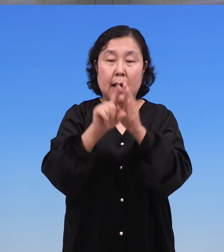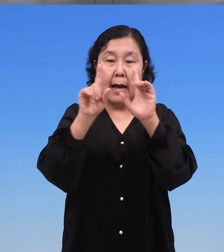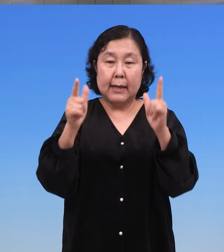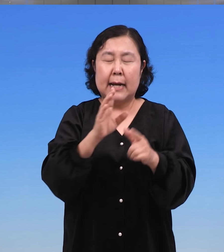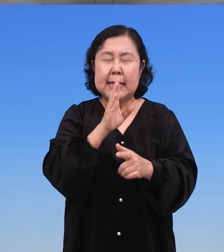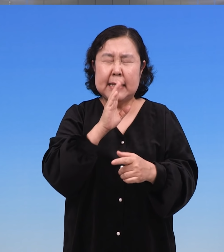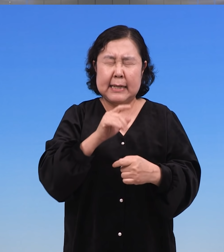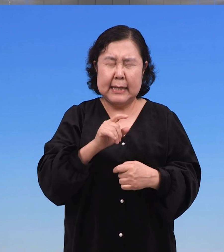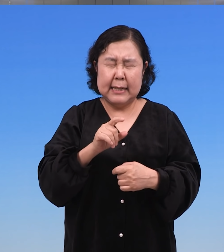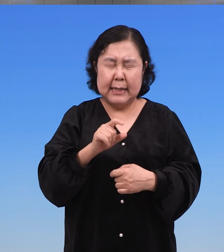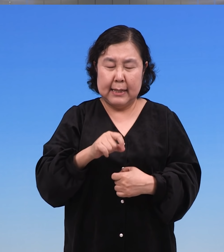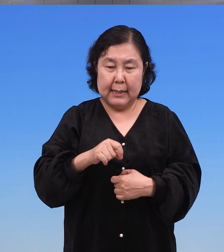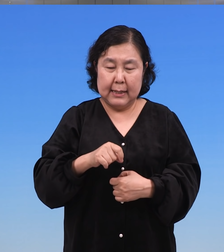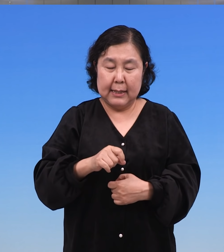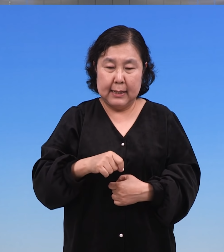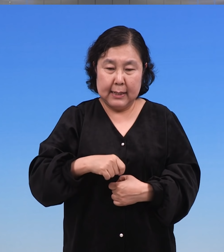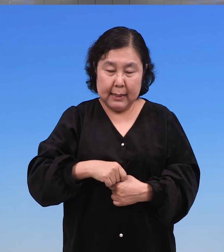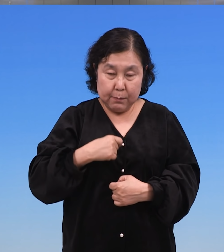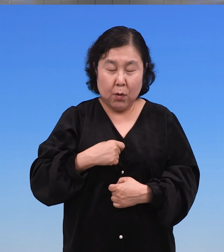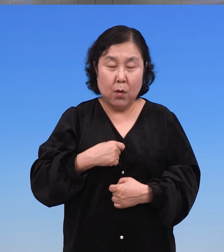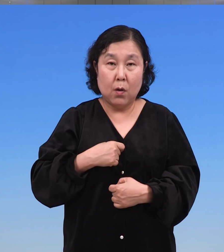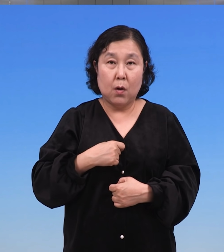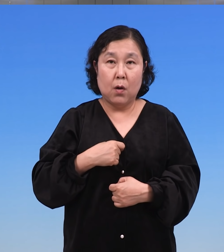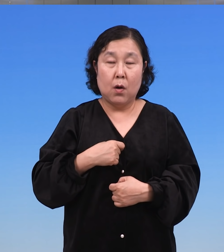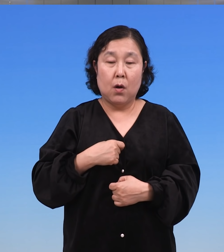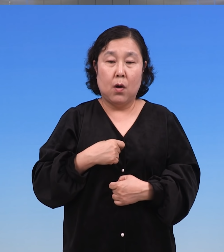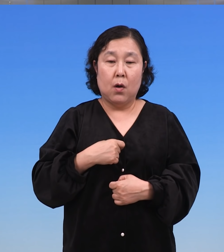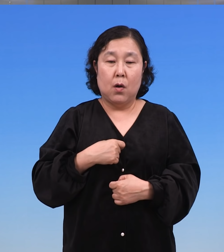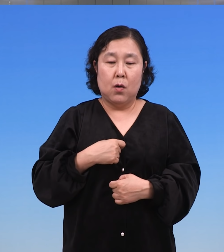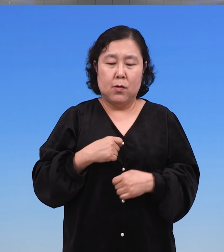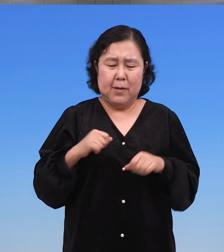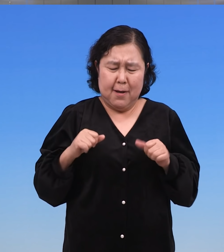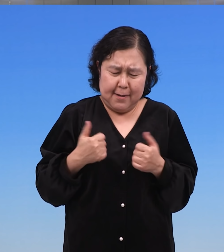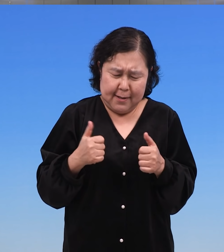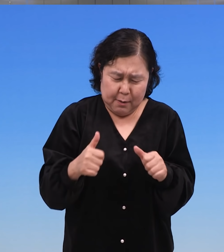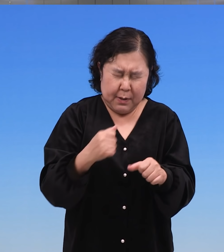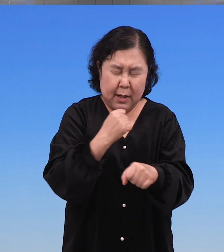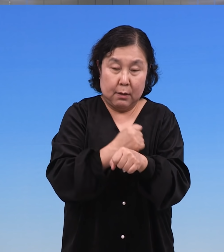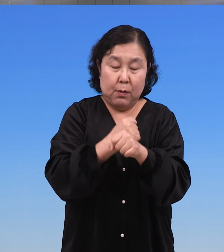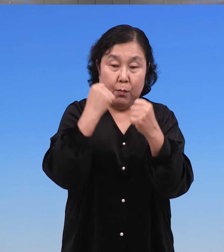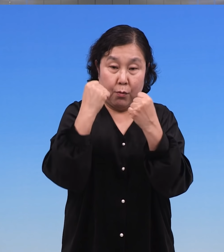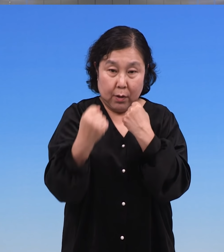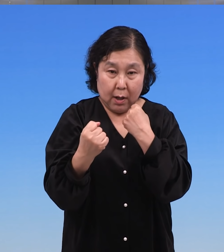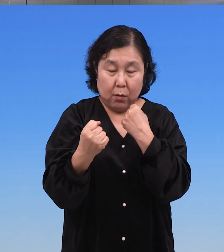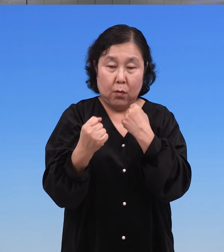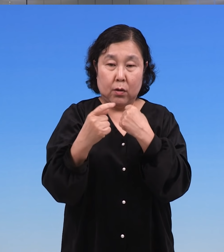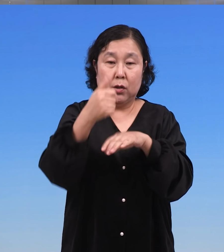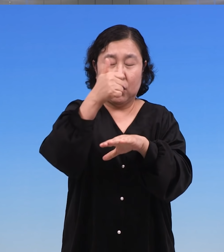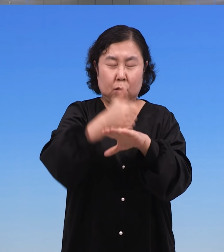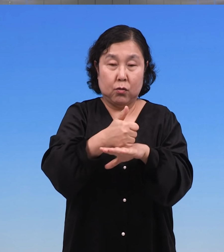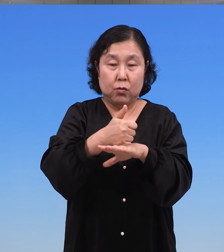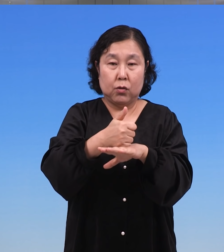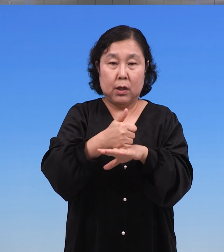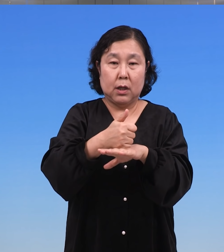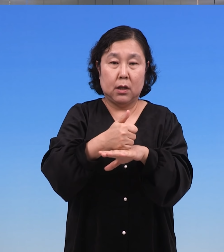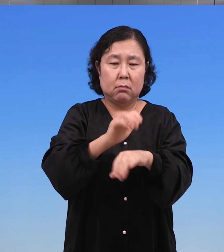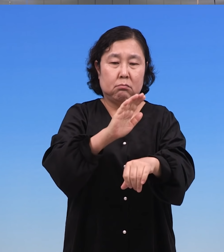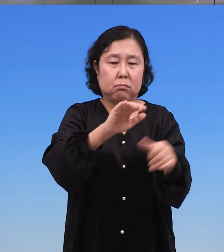아니라 진짜 진심으로 일만성도 파송 운동을 위하여 사력을 다했음에도 불구하고 그것이 결국은 잘